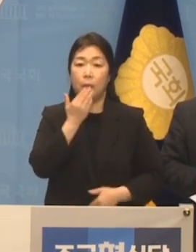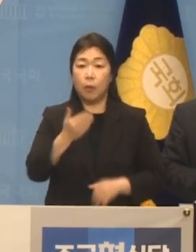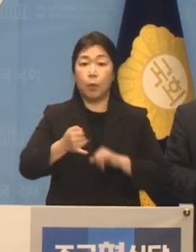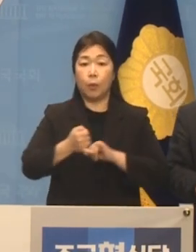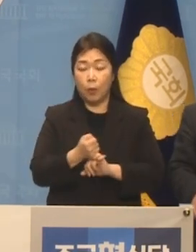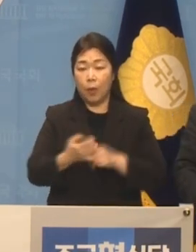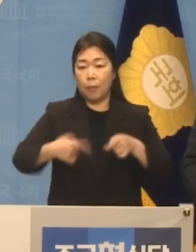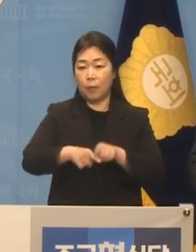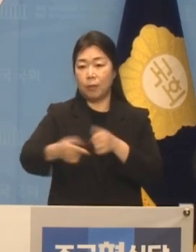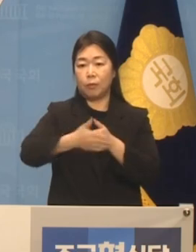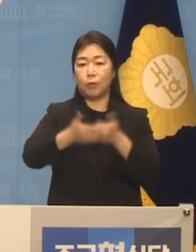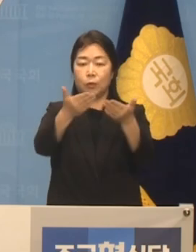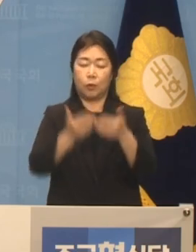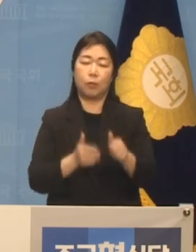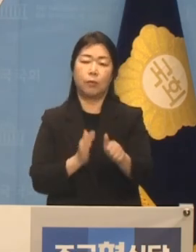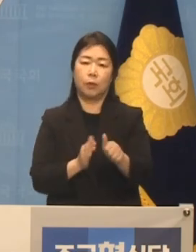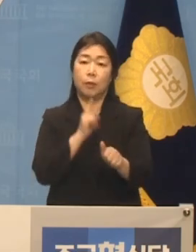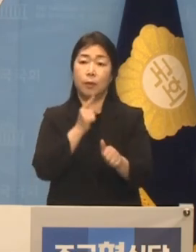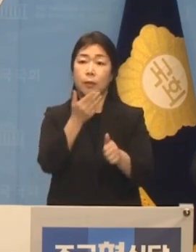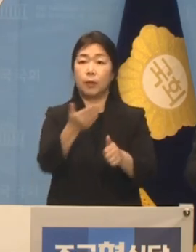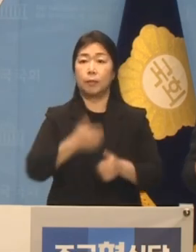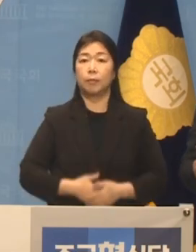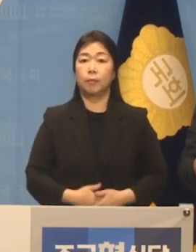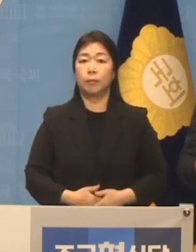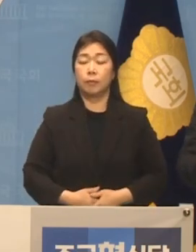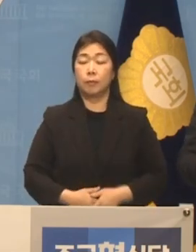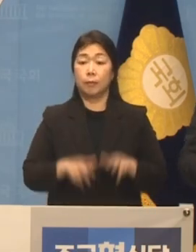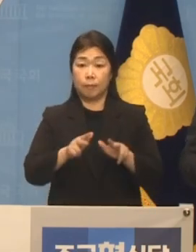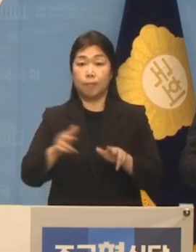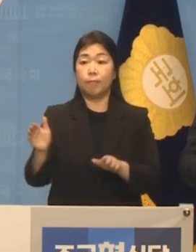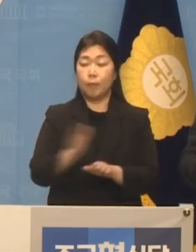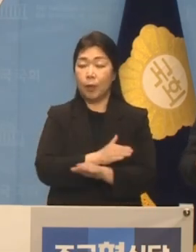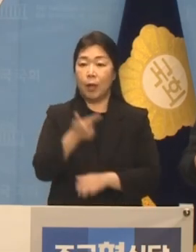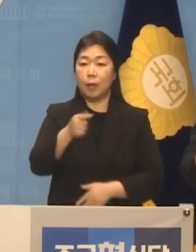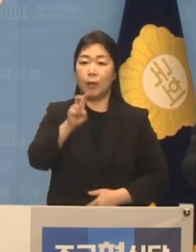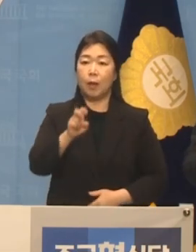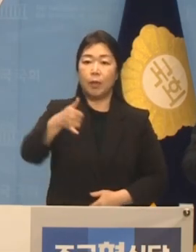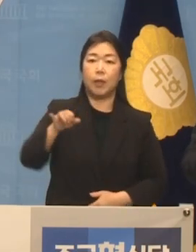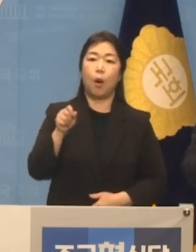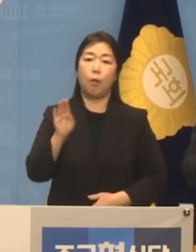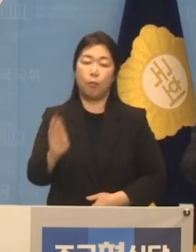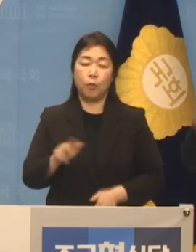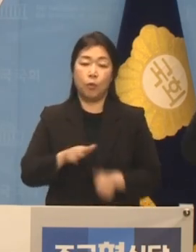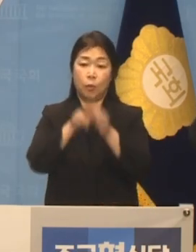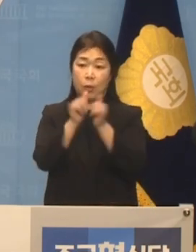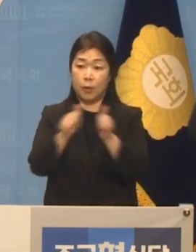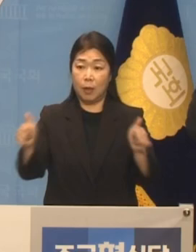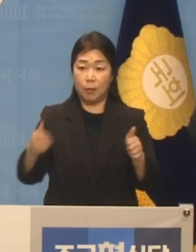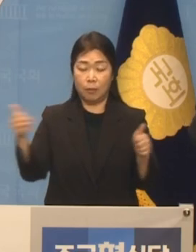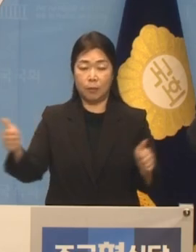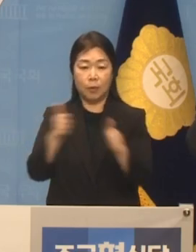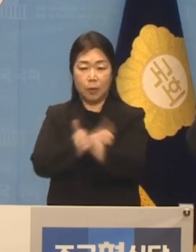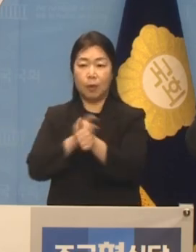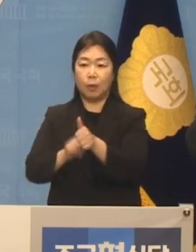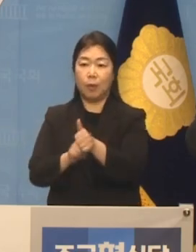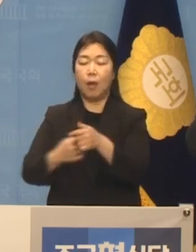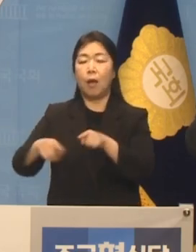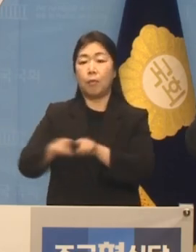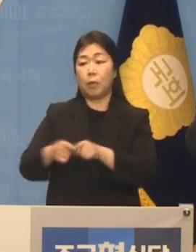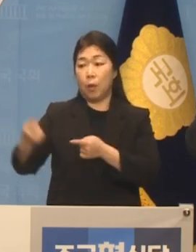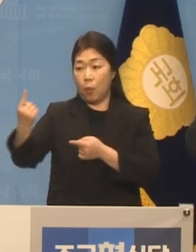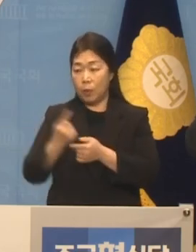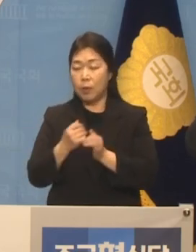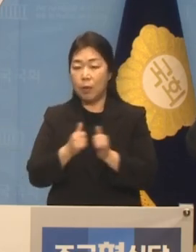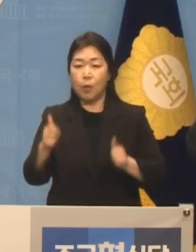협력해 주시기를 간곡히 부탁을 드리겠습니다. 지금부터는 남기엽 후보님께 마이크를 넘겨서 함께 해주신 분들에